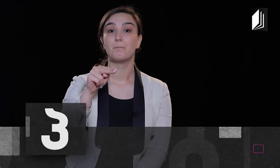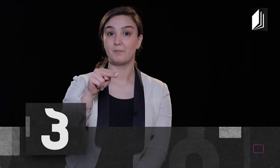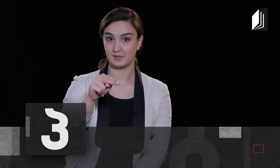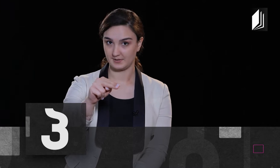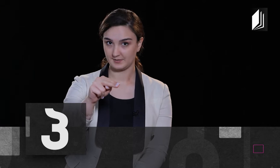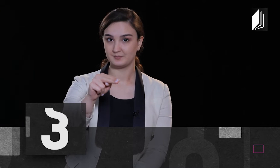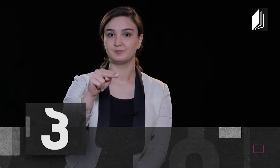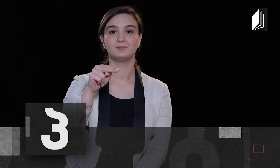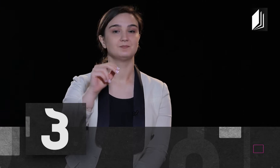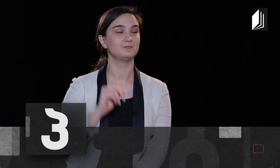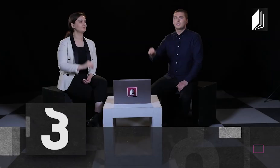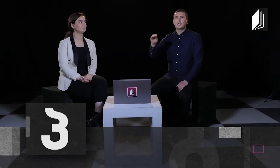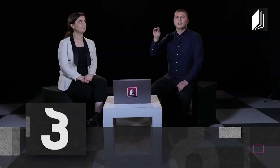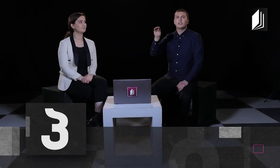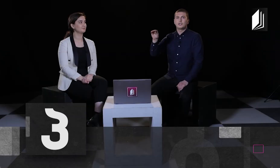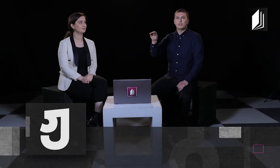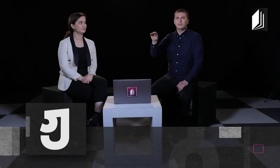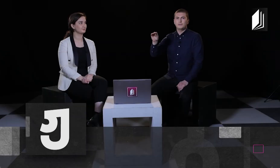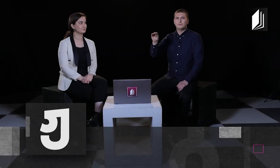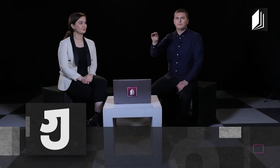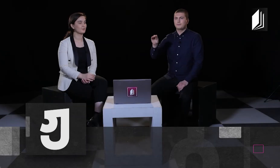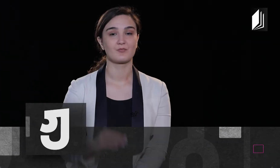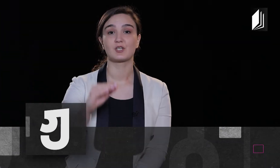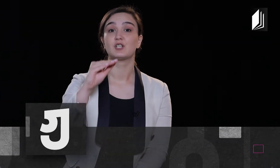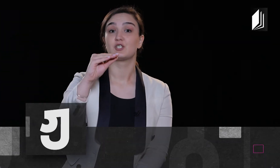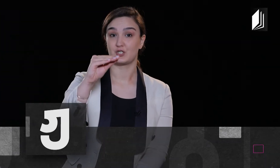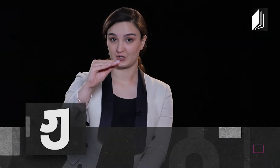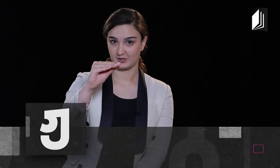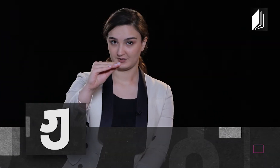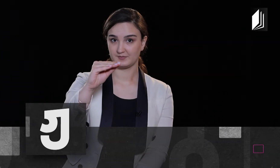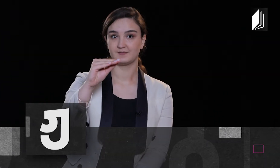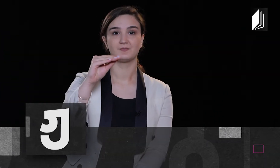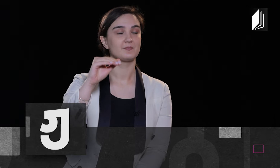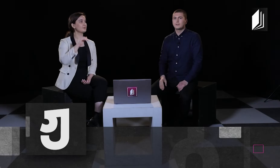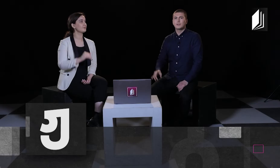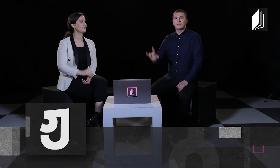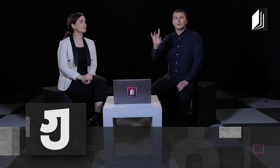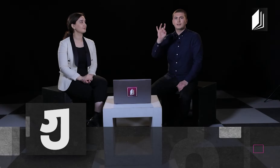P J Ш Р